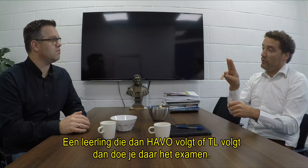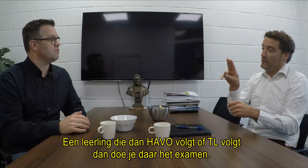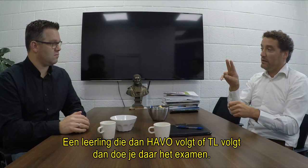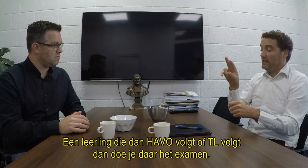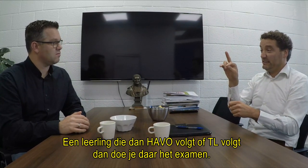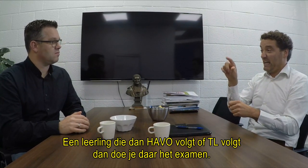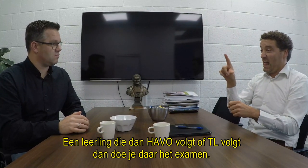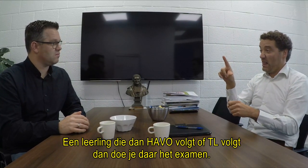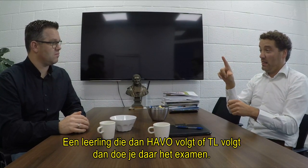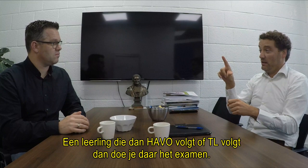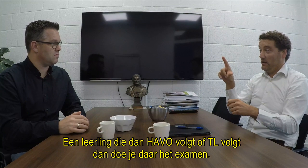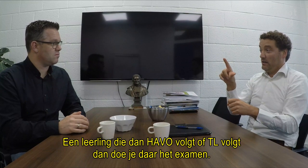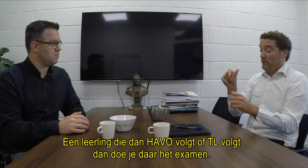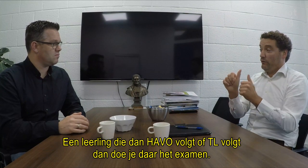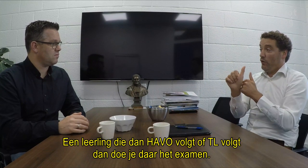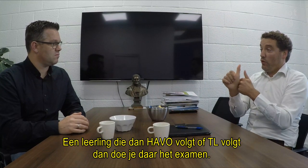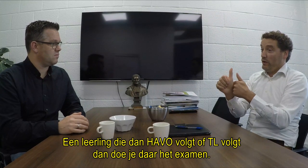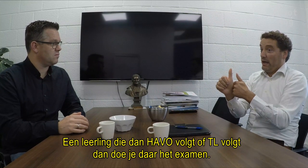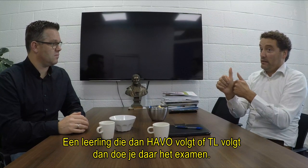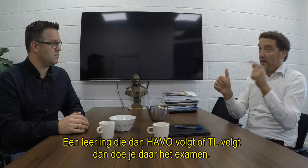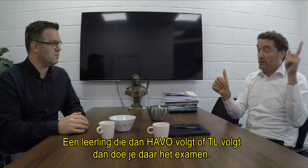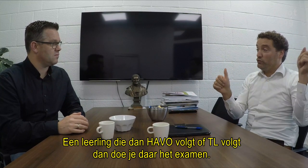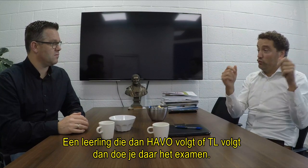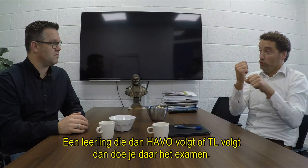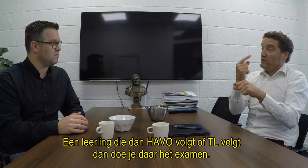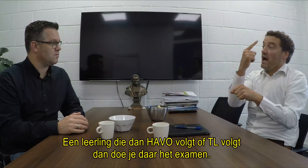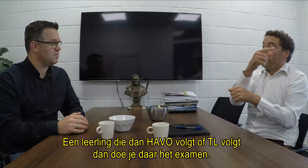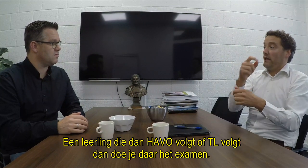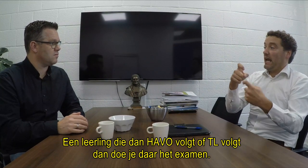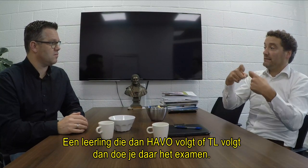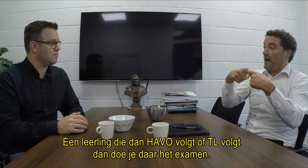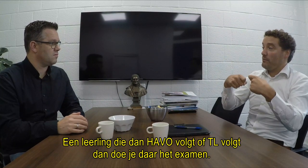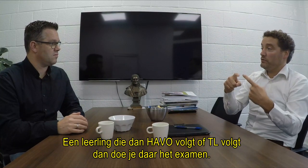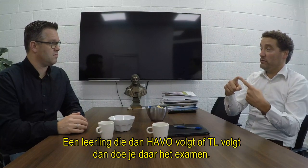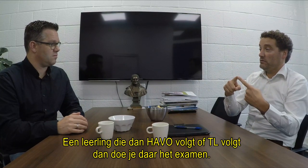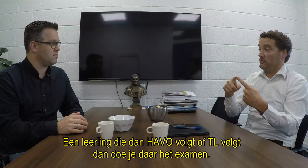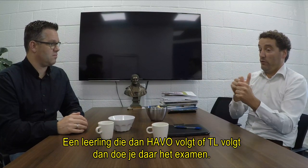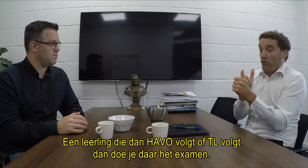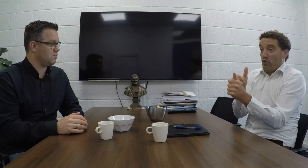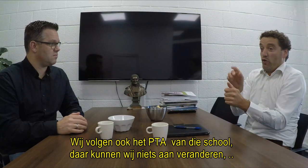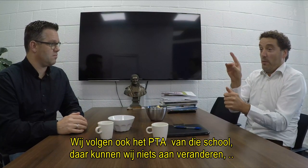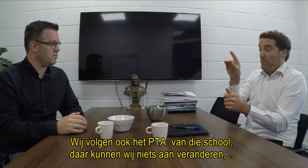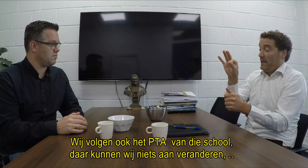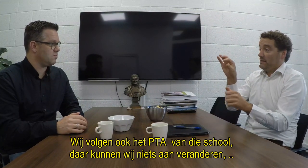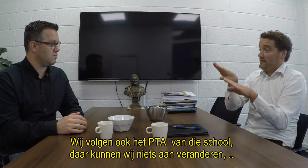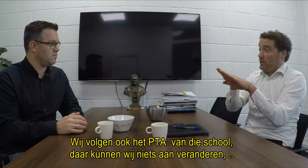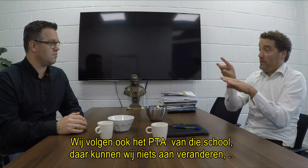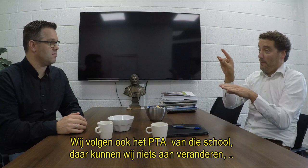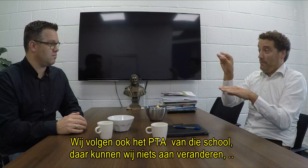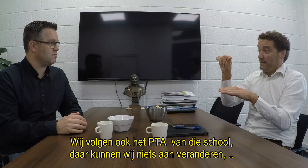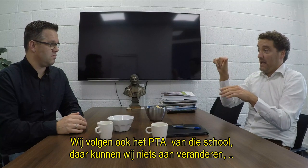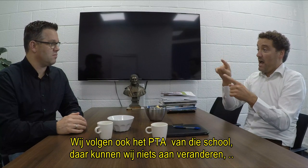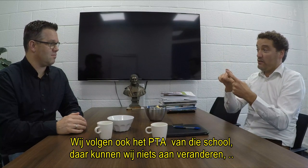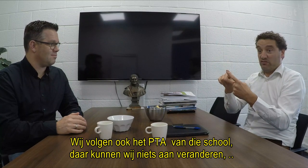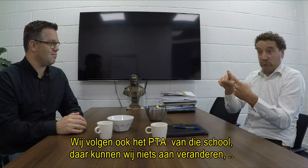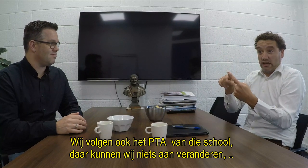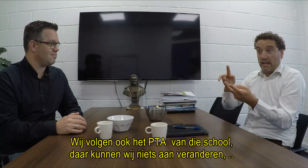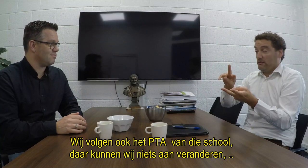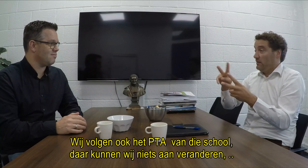dan HAVO volgt of TL volgt. Dan doe je daar dus het examen. Wij volgen ook het PTA van die school, kunnen wij niks